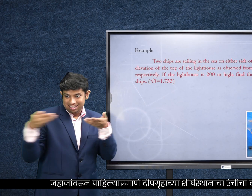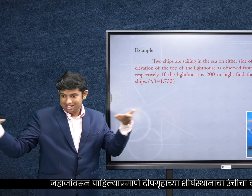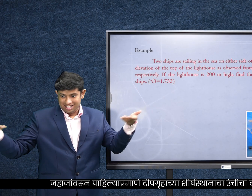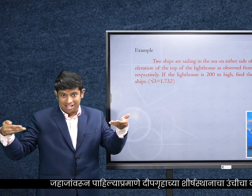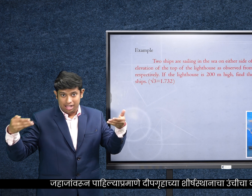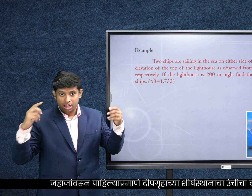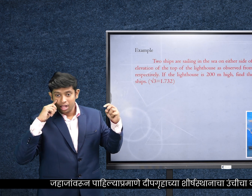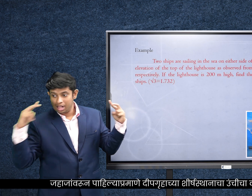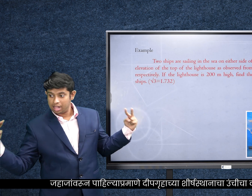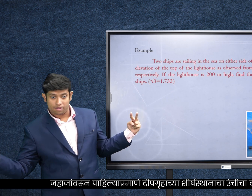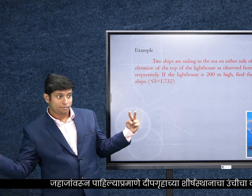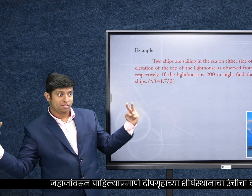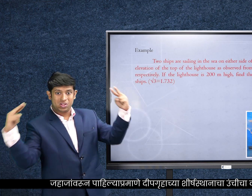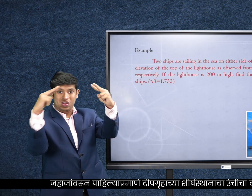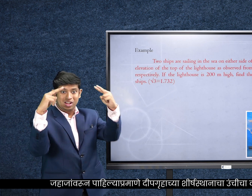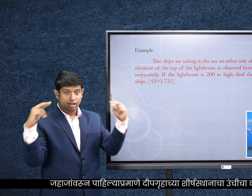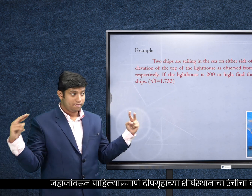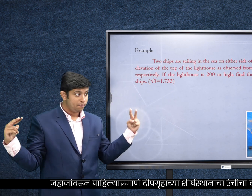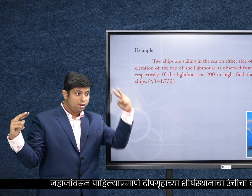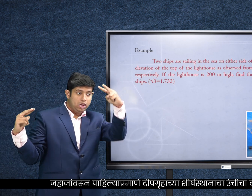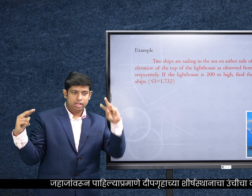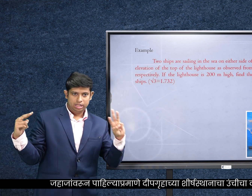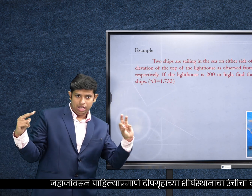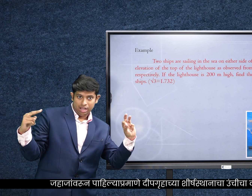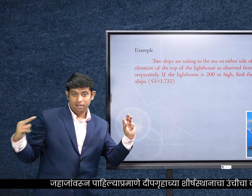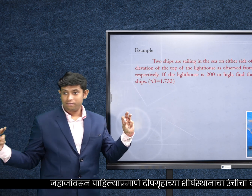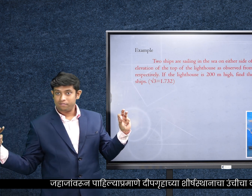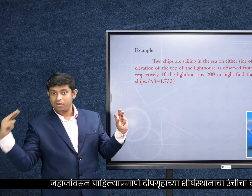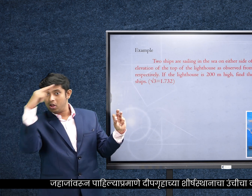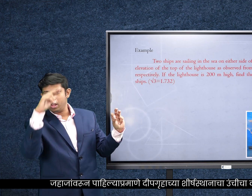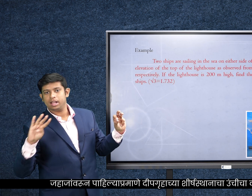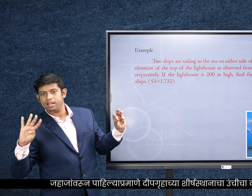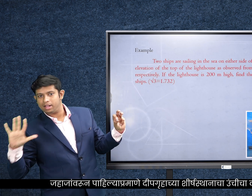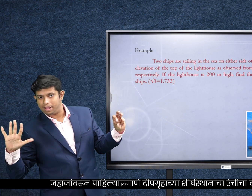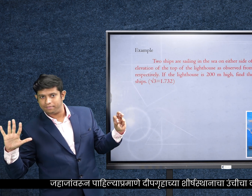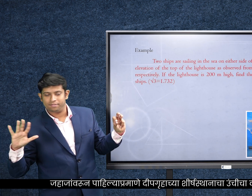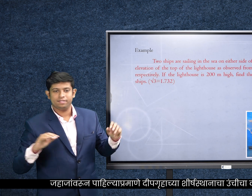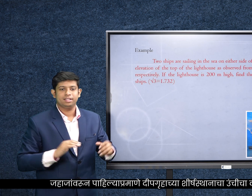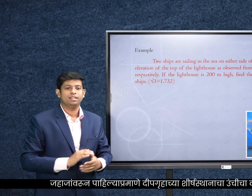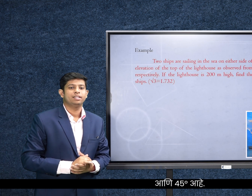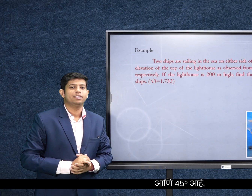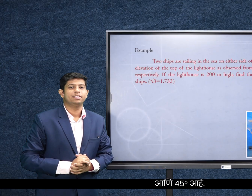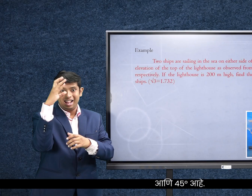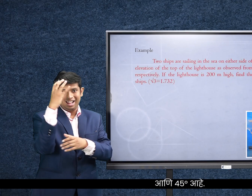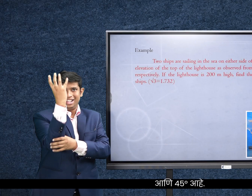जहाजांवरून पाहिल्याप्रमाणे दीपगृहाच्या शीर्षस्थानाचा उंचीचा कोन अनुक्रमे 30 डिग्री आणि 45 डिग्री